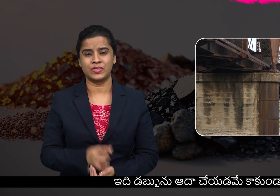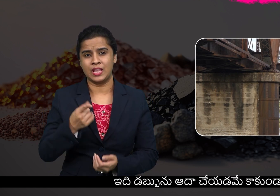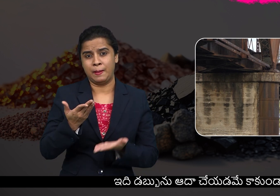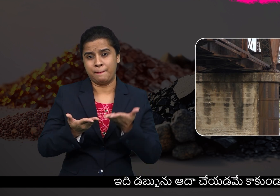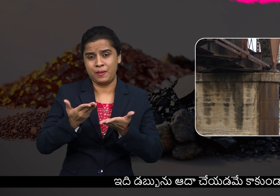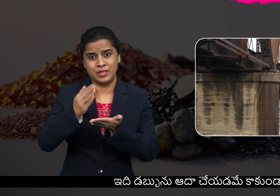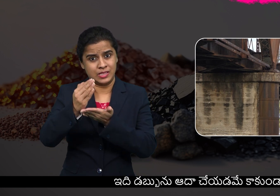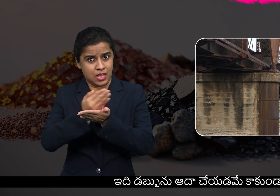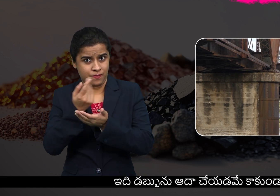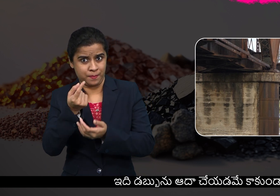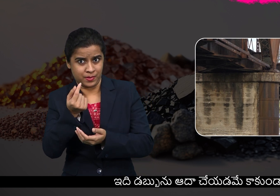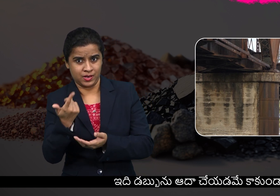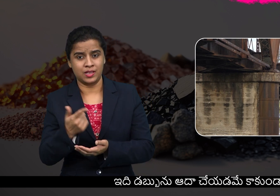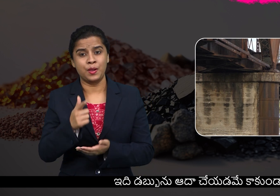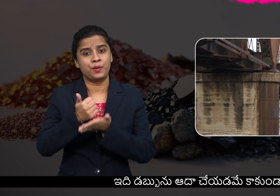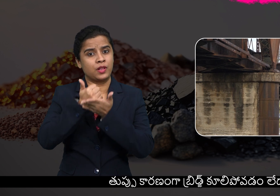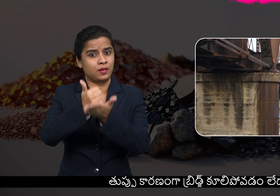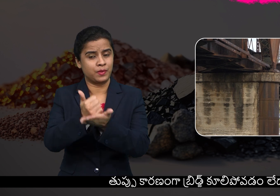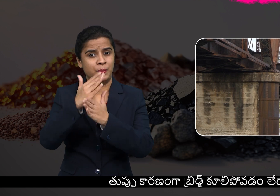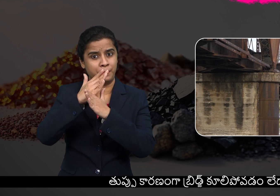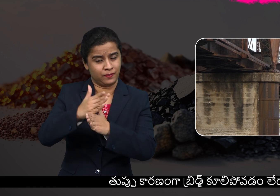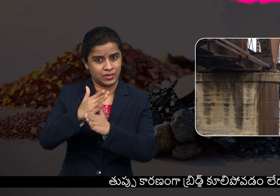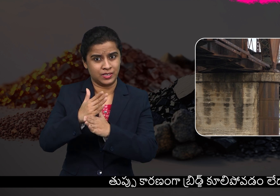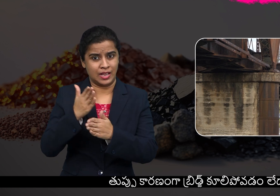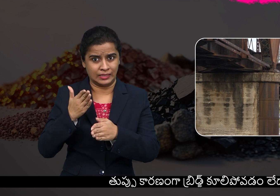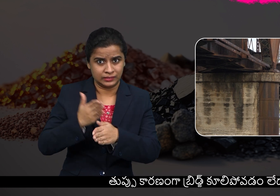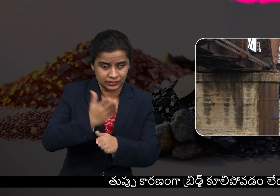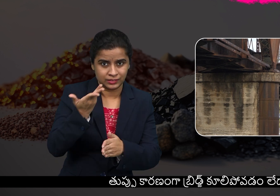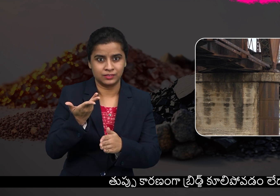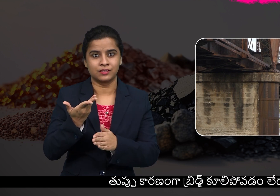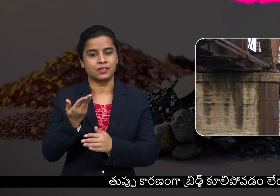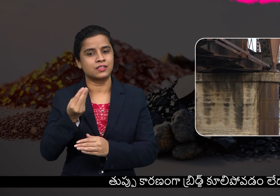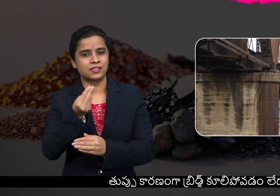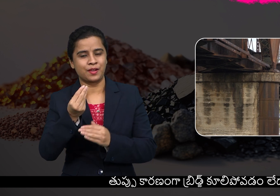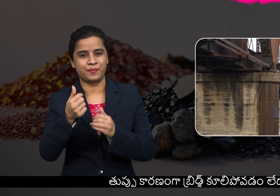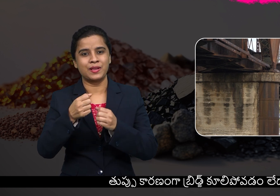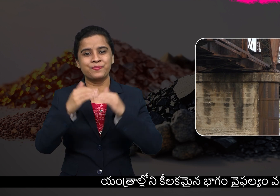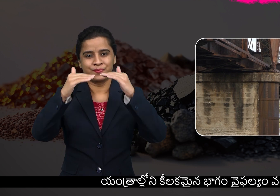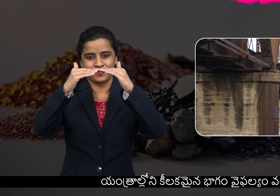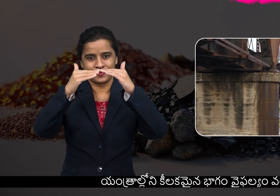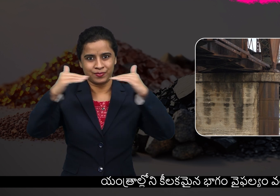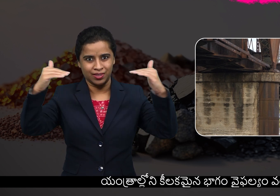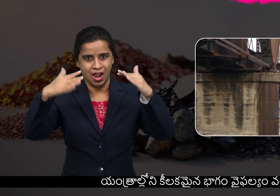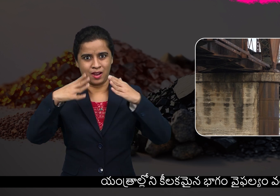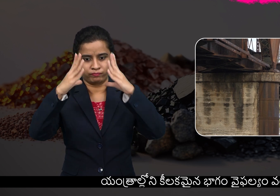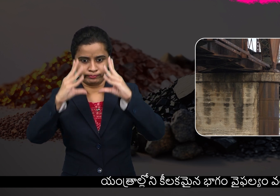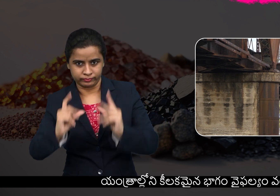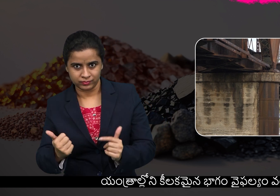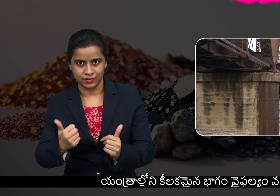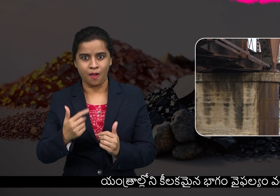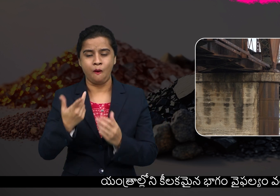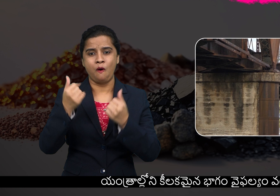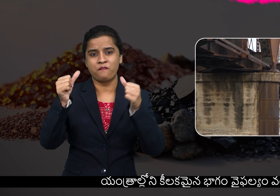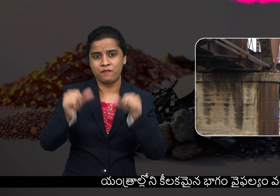ఇది డబ్బును ఆదా చేయడమే కాకుండా తుప్పు కారణంగా బ్రిడ్జ్ కూలిపోవడం లేదా